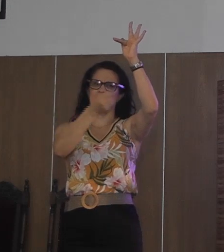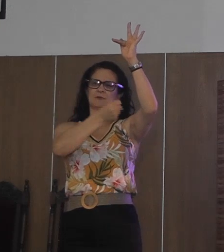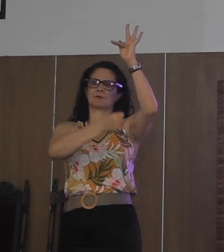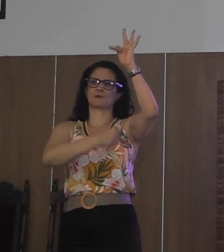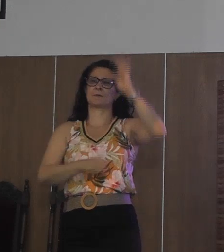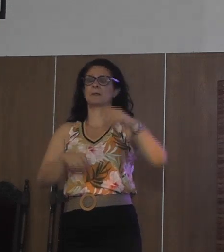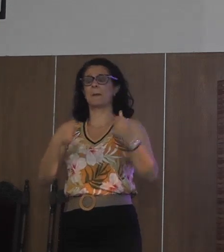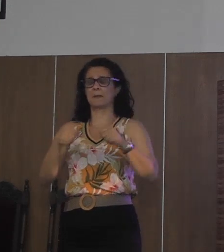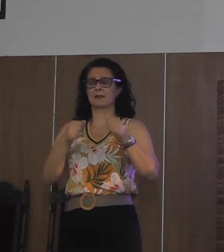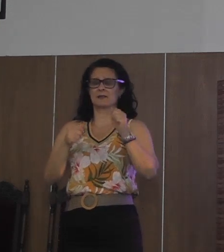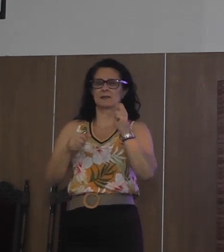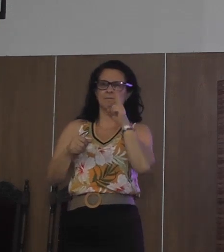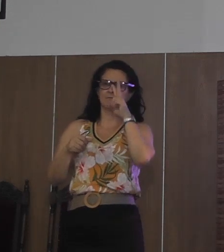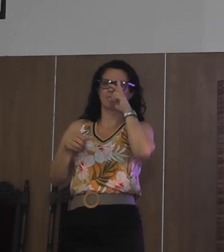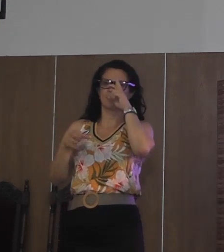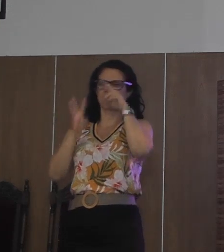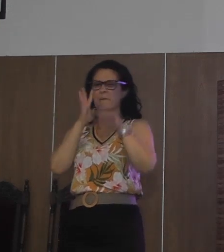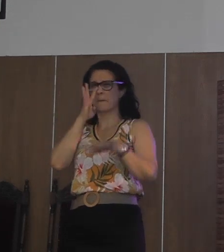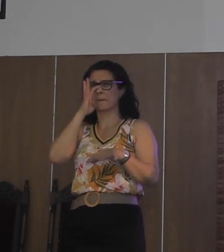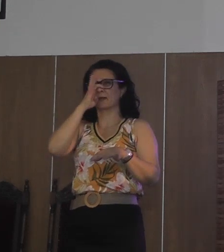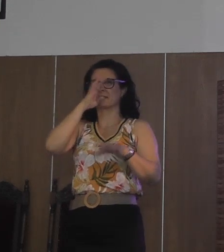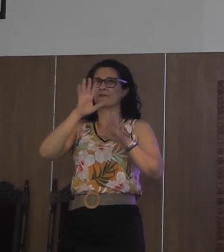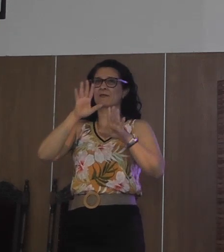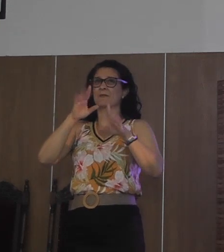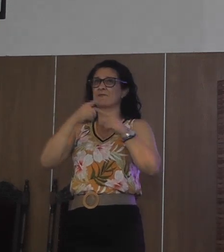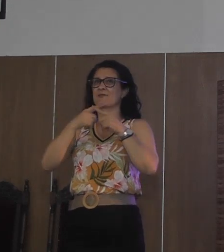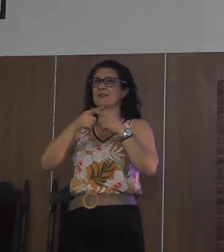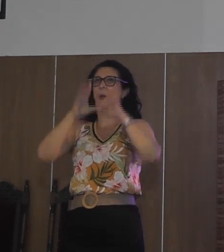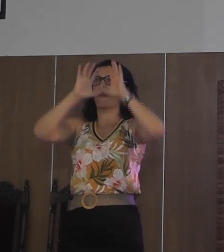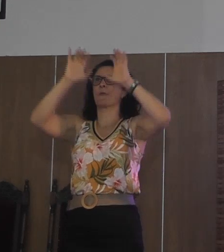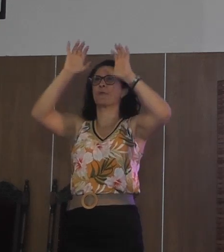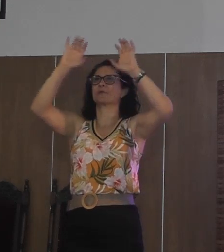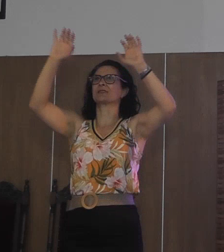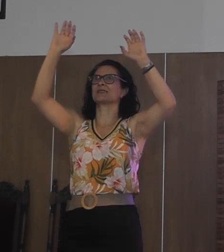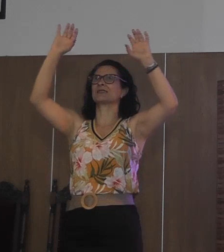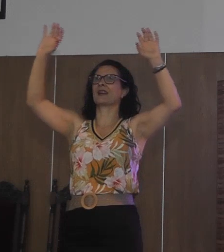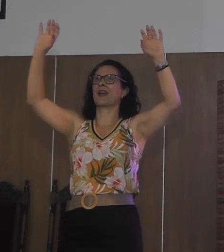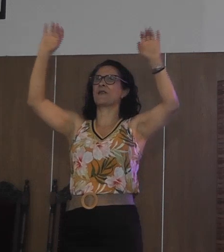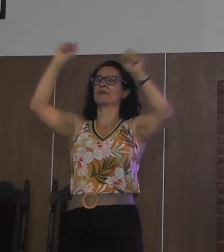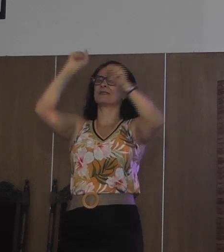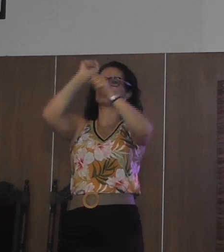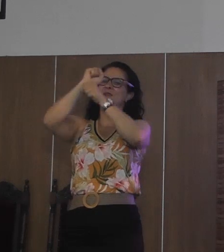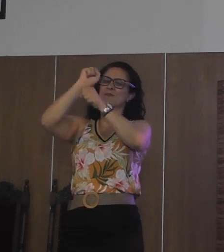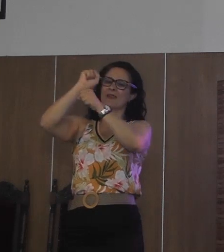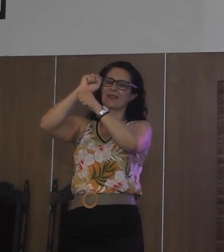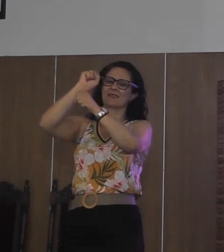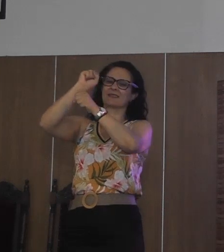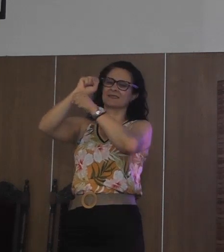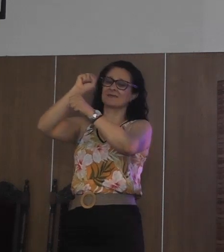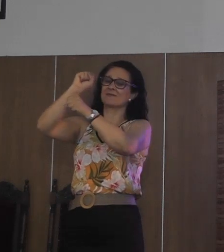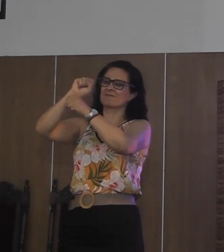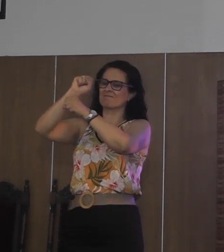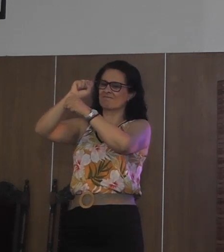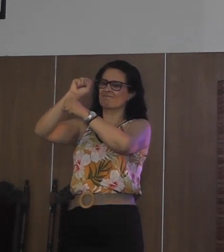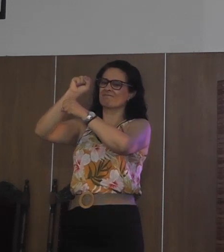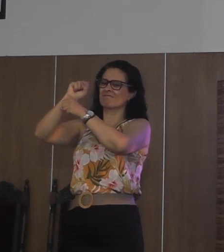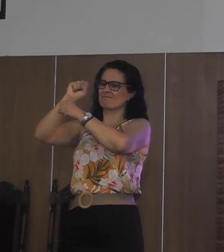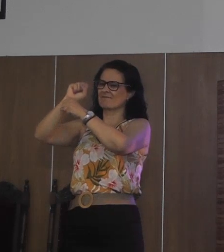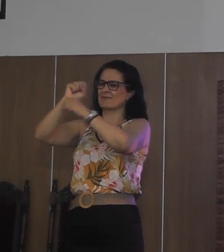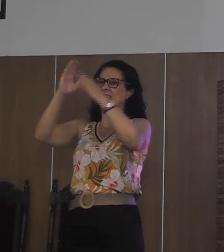A cidade celestial está aguardando a nossa chegada lá. Ela está sendo construída.